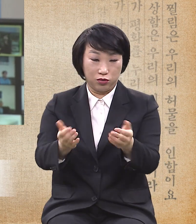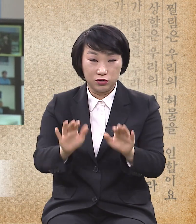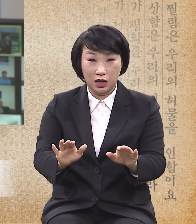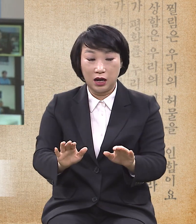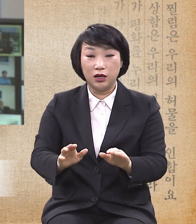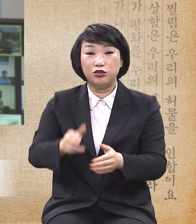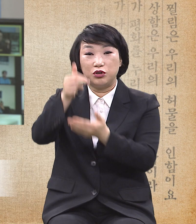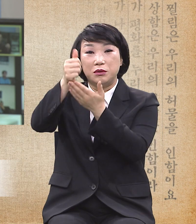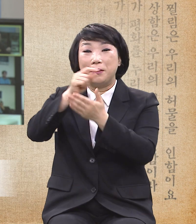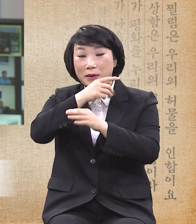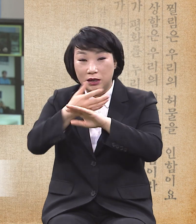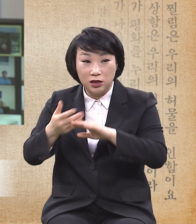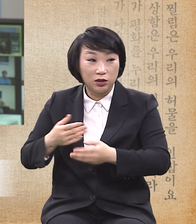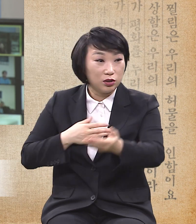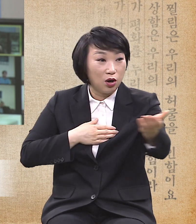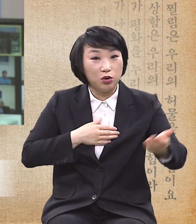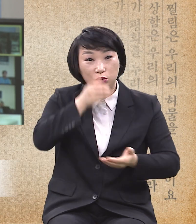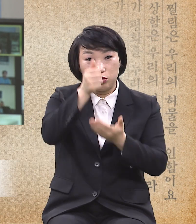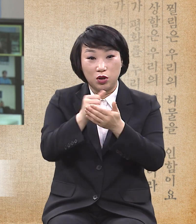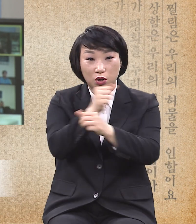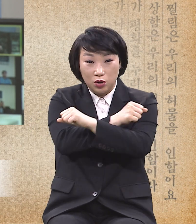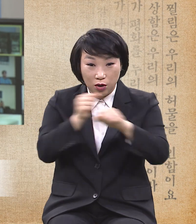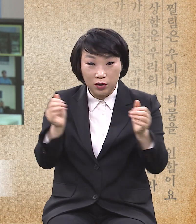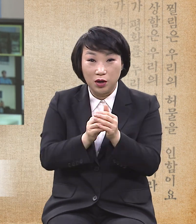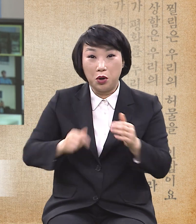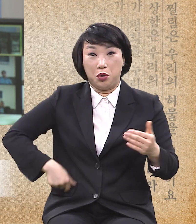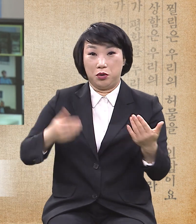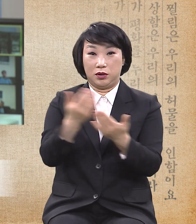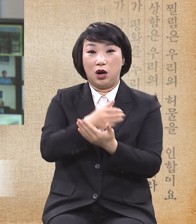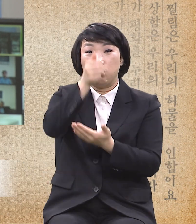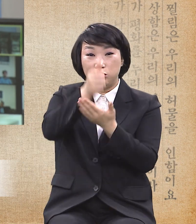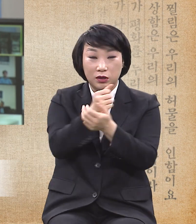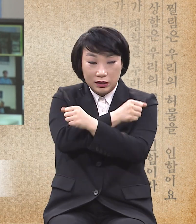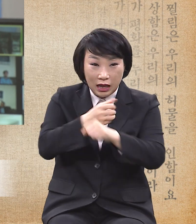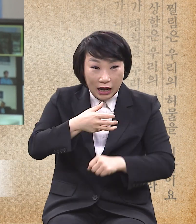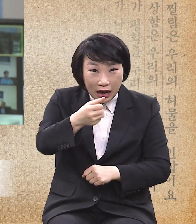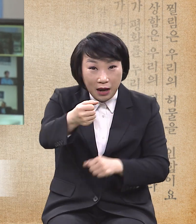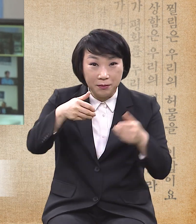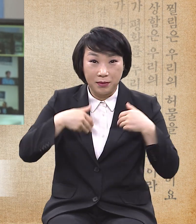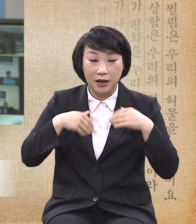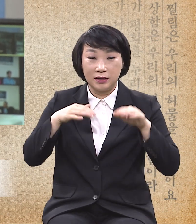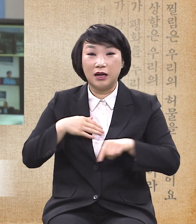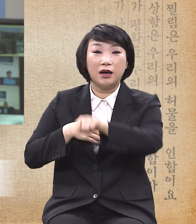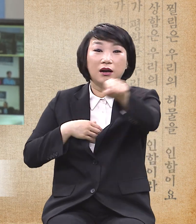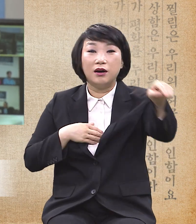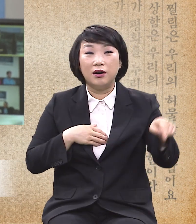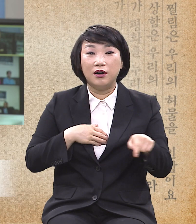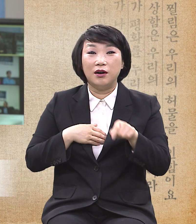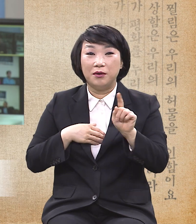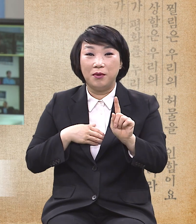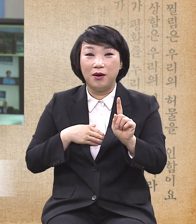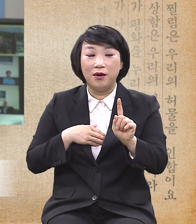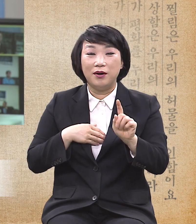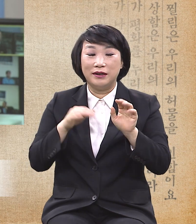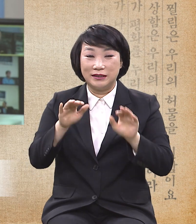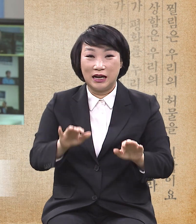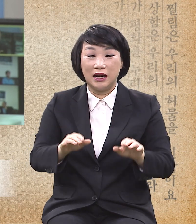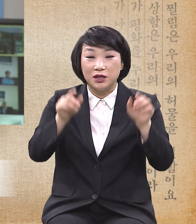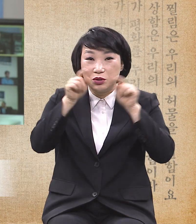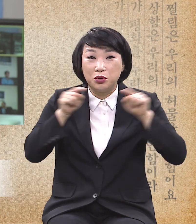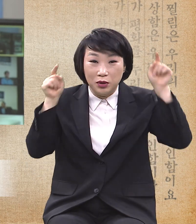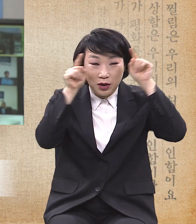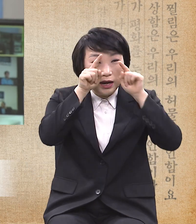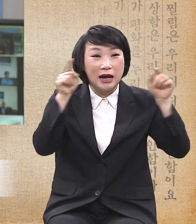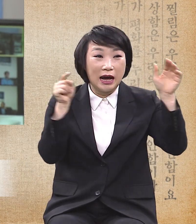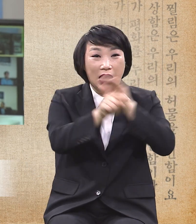그러나 주님이 피 흘려서 내 죄를 사실 회개하고 제사 안 받더라. 그래서 그들은 절대로 지옥